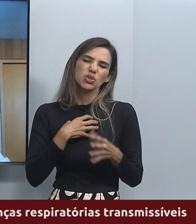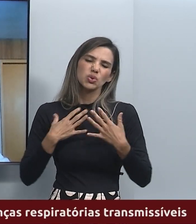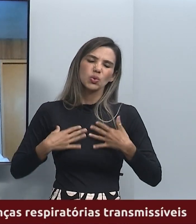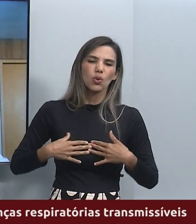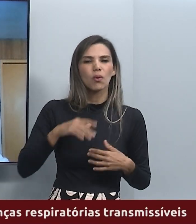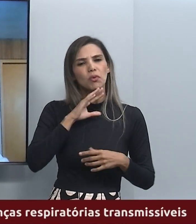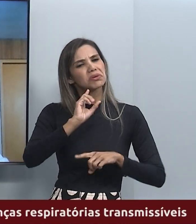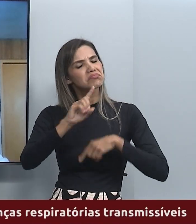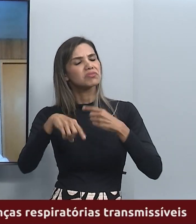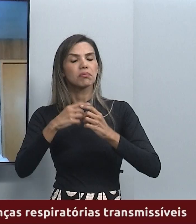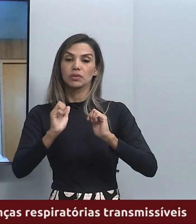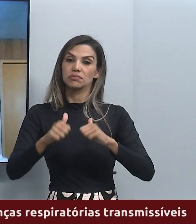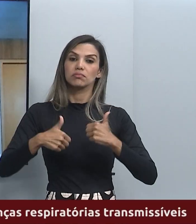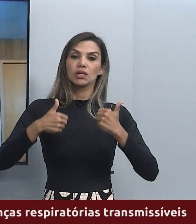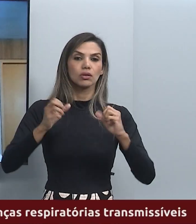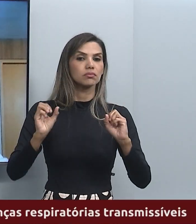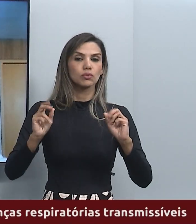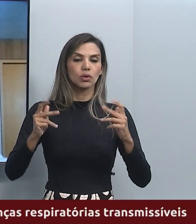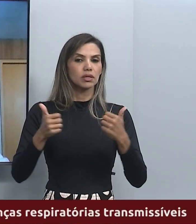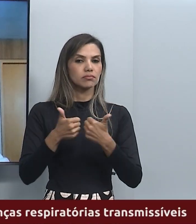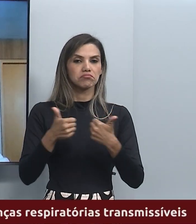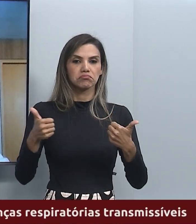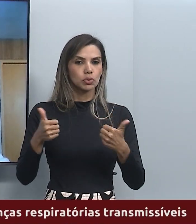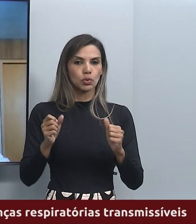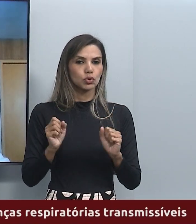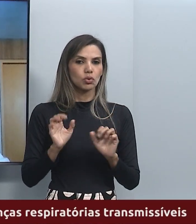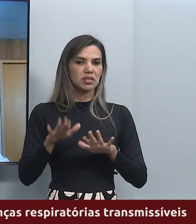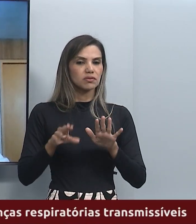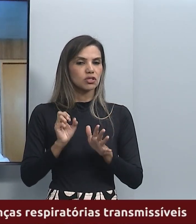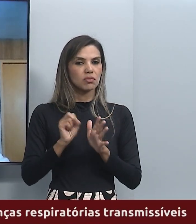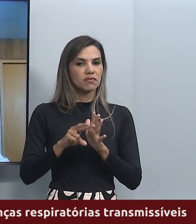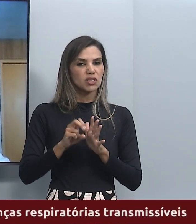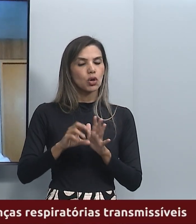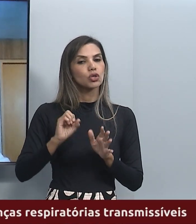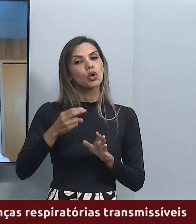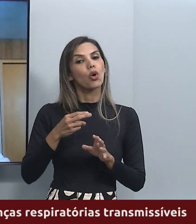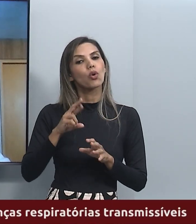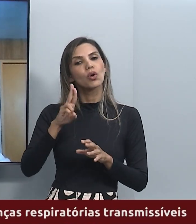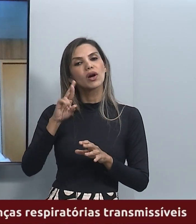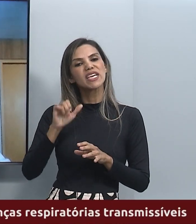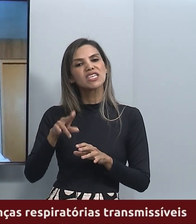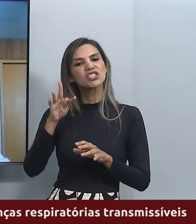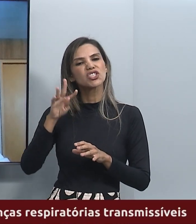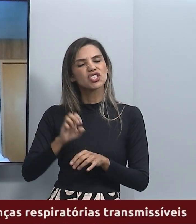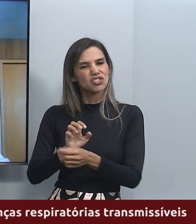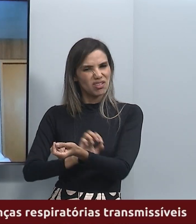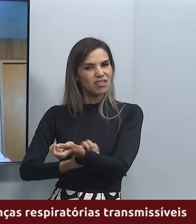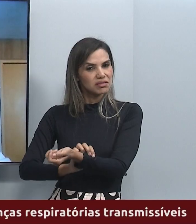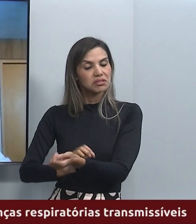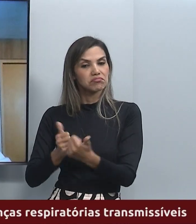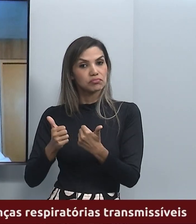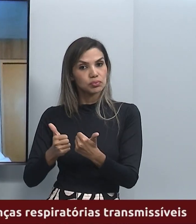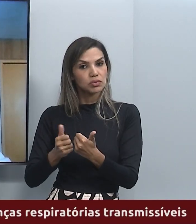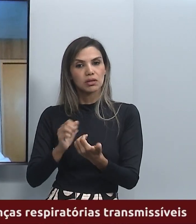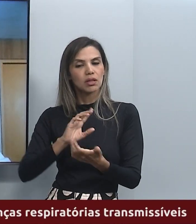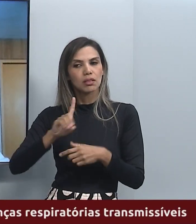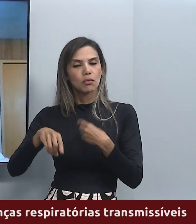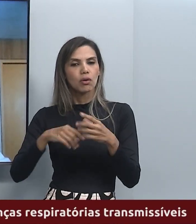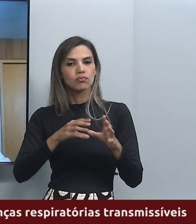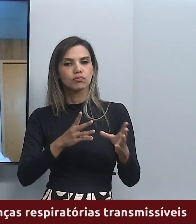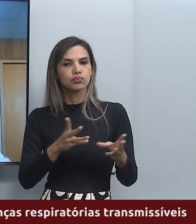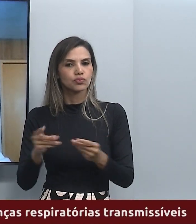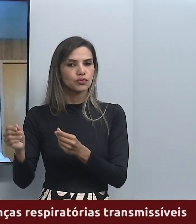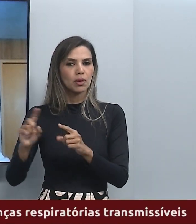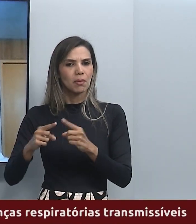logo melhora, ok, talvez tenha sido uma virose ou uma rinite alérgica que passou logo. Mas se prolonga acima